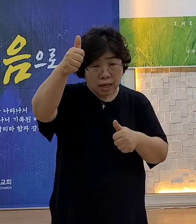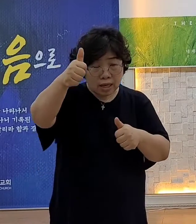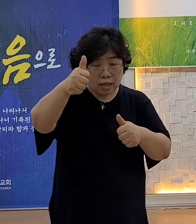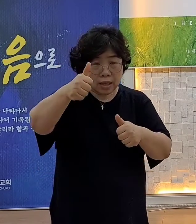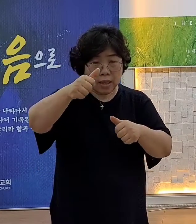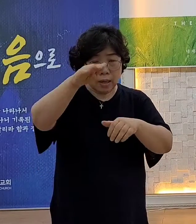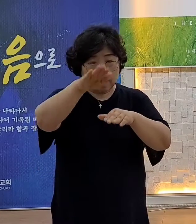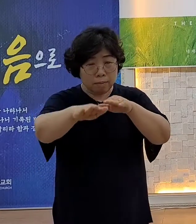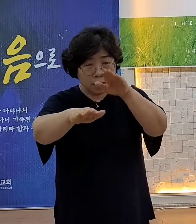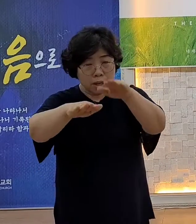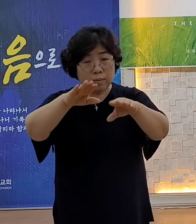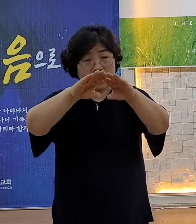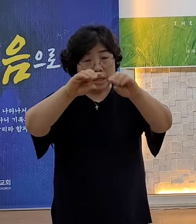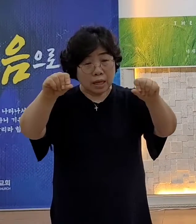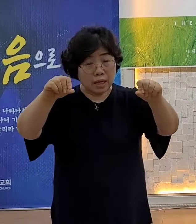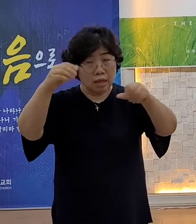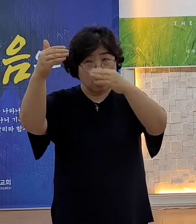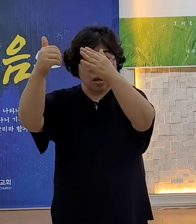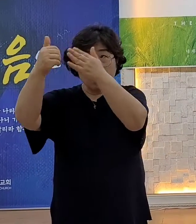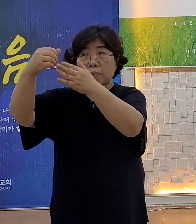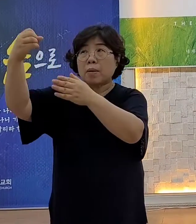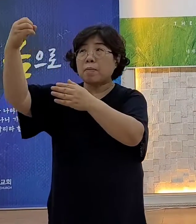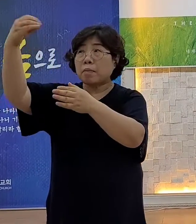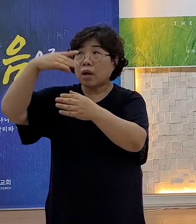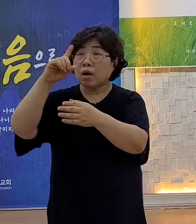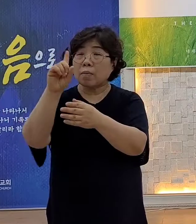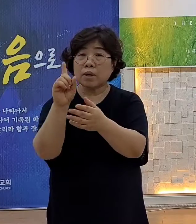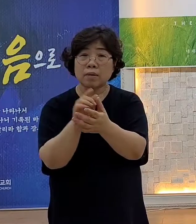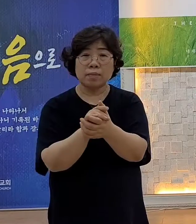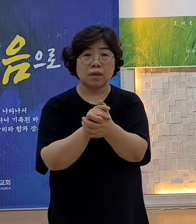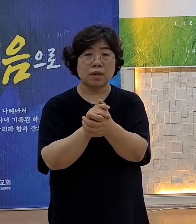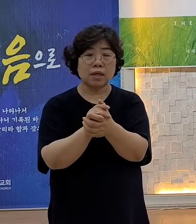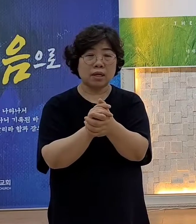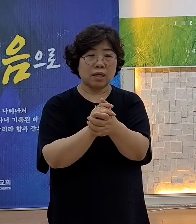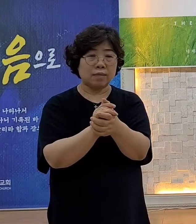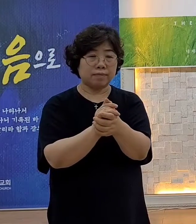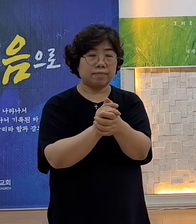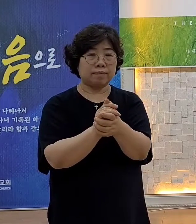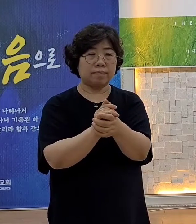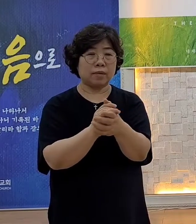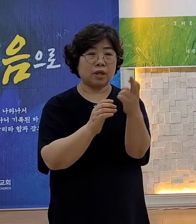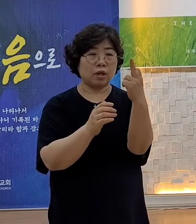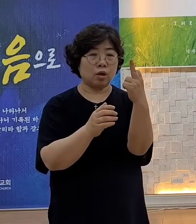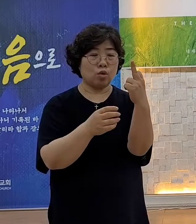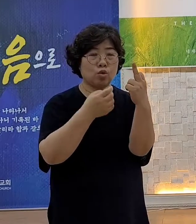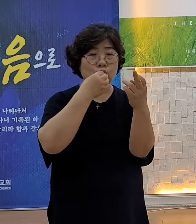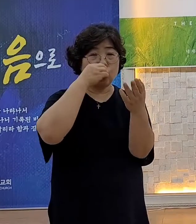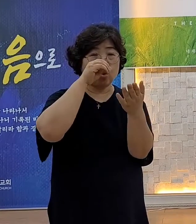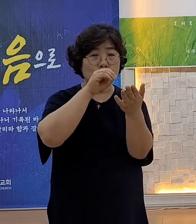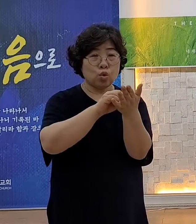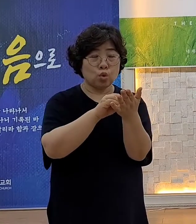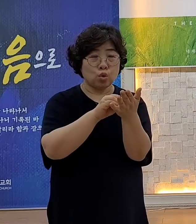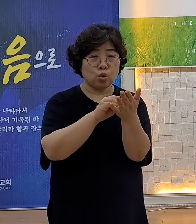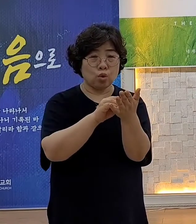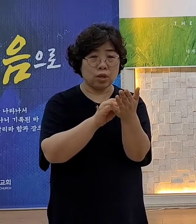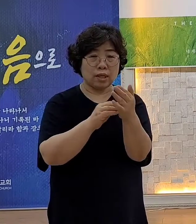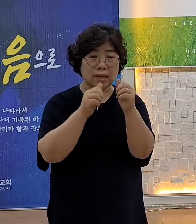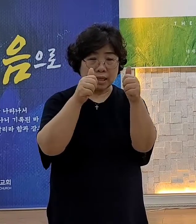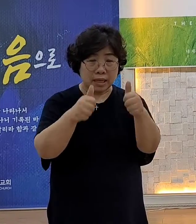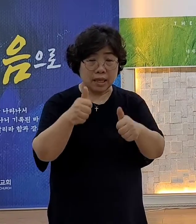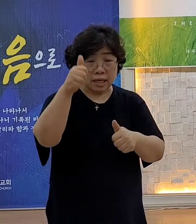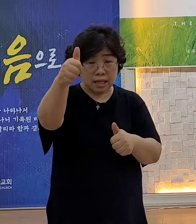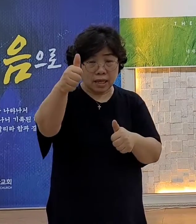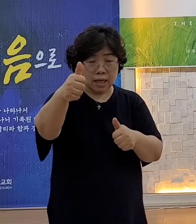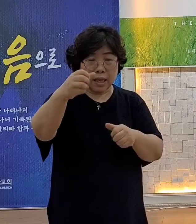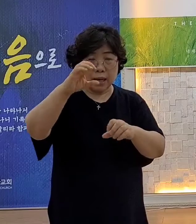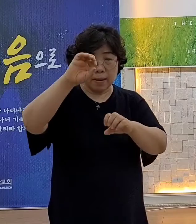땅을 하나님께서 뭐라고 했습니까? 각 지파에서 가지고 온 그 12돌을 제사장이 발을